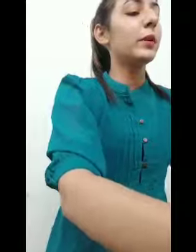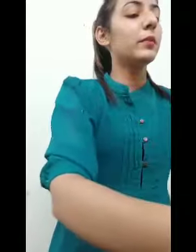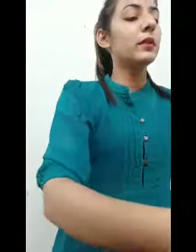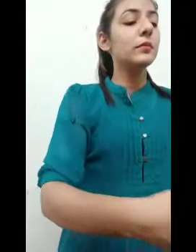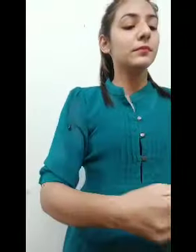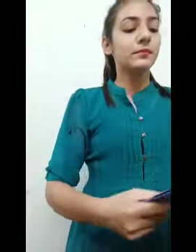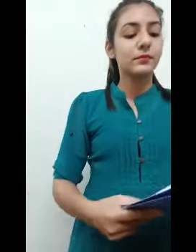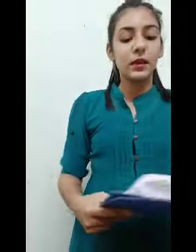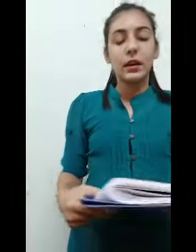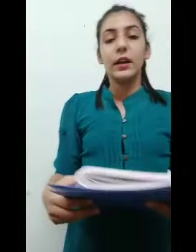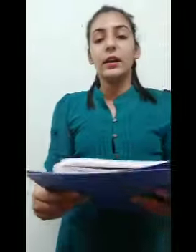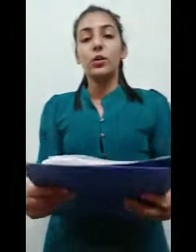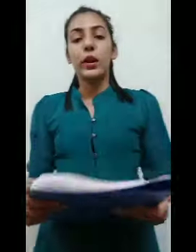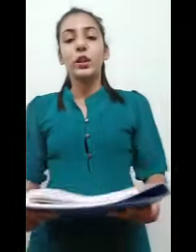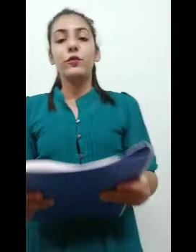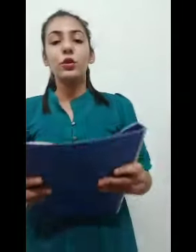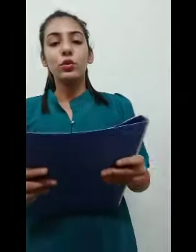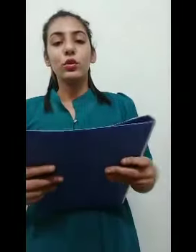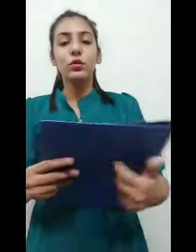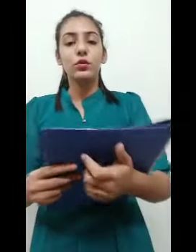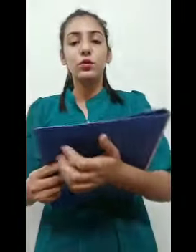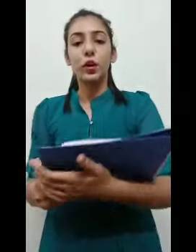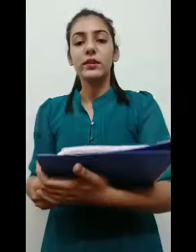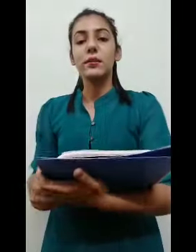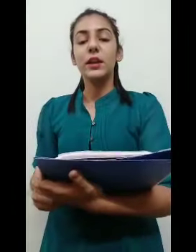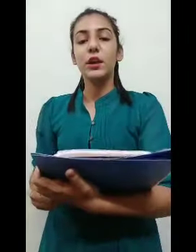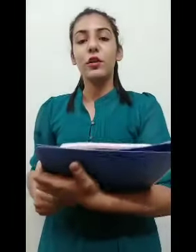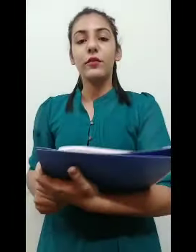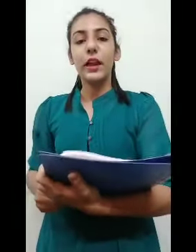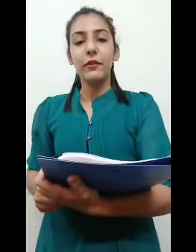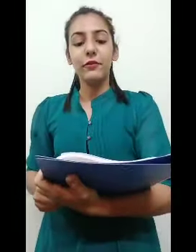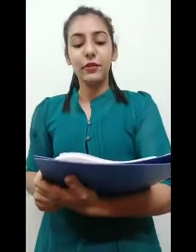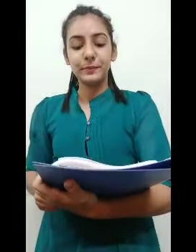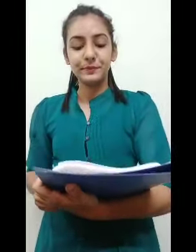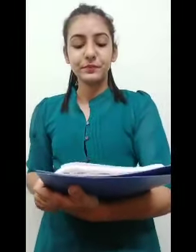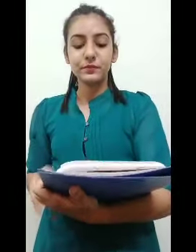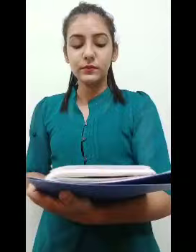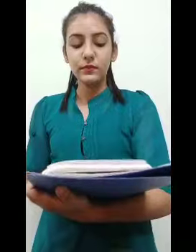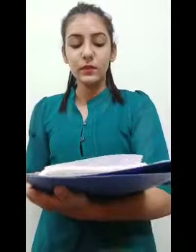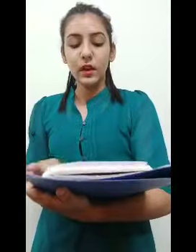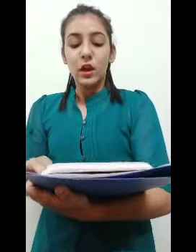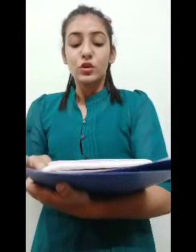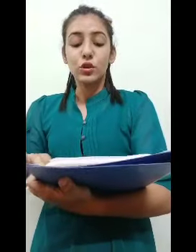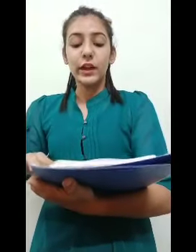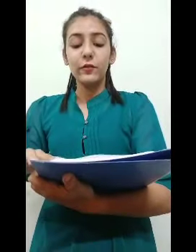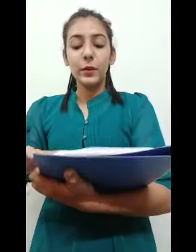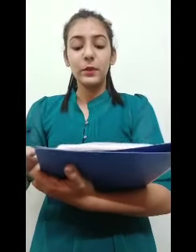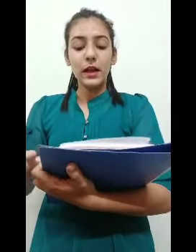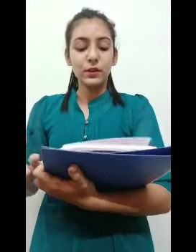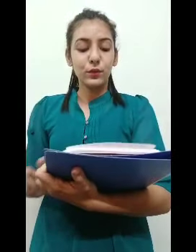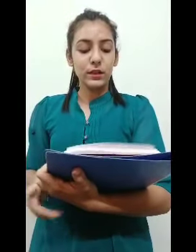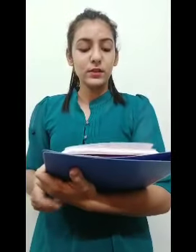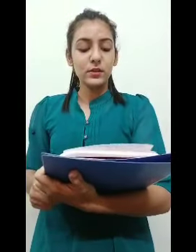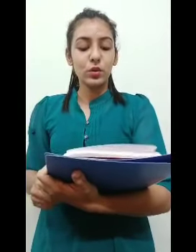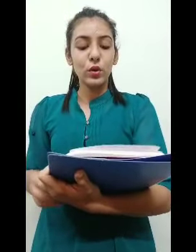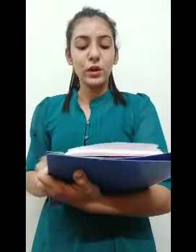हु आर डेफ पीपल? डू एनी ऑफ यू नो वॉट इज द मीनिंग ऑफ डेफ? सो डेफ पीपल आर द वंस हु आर